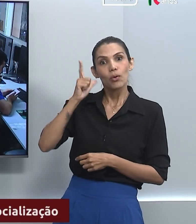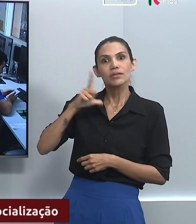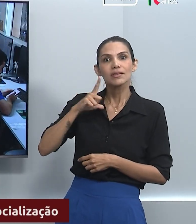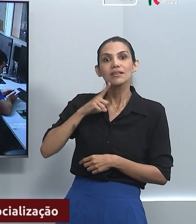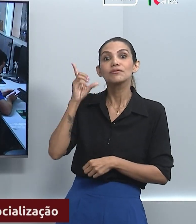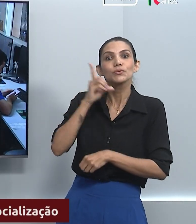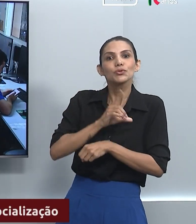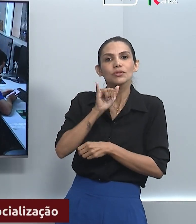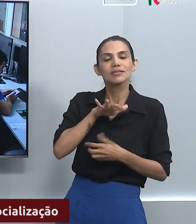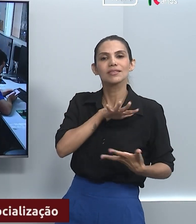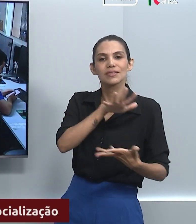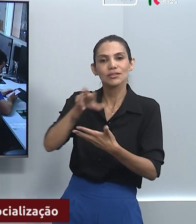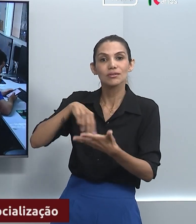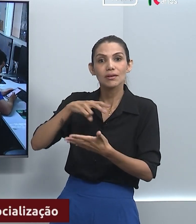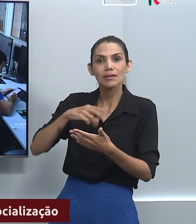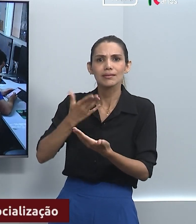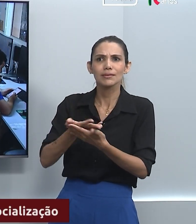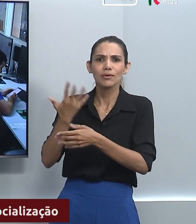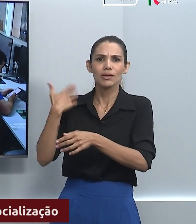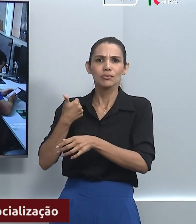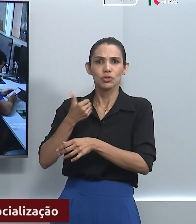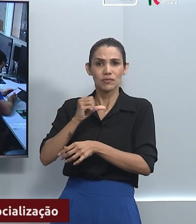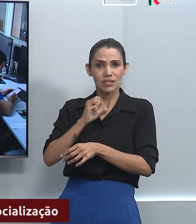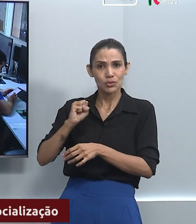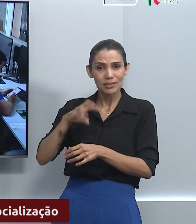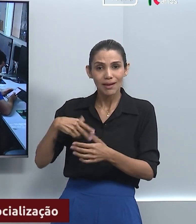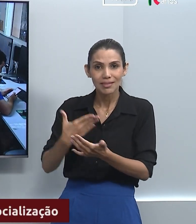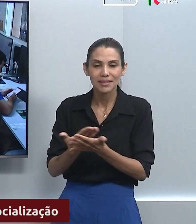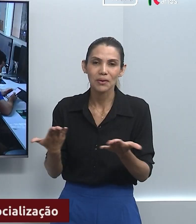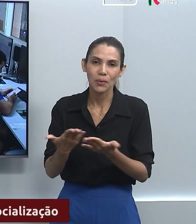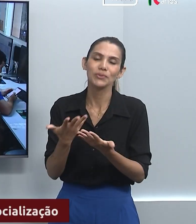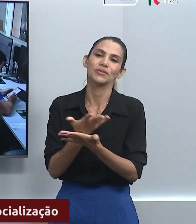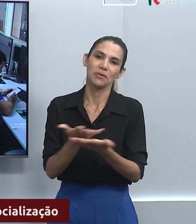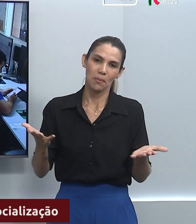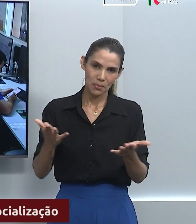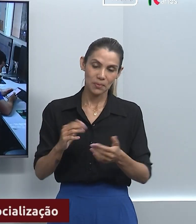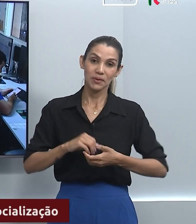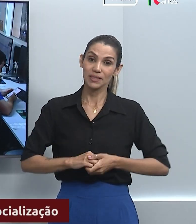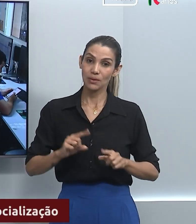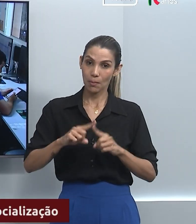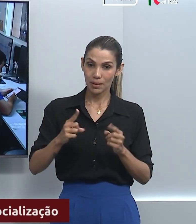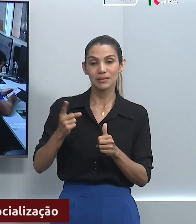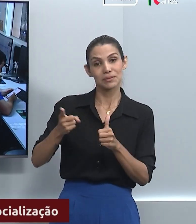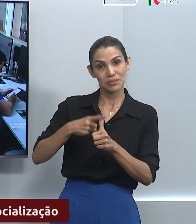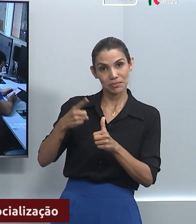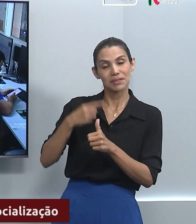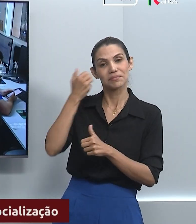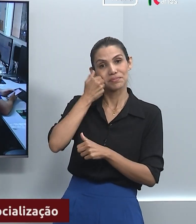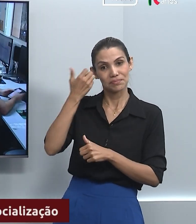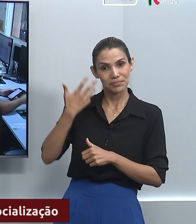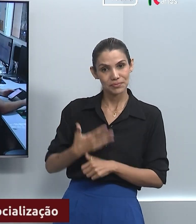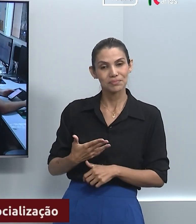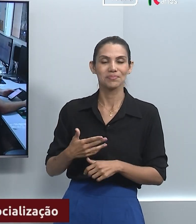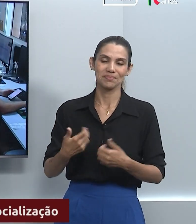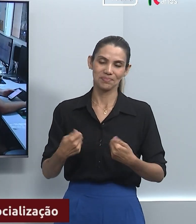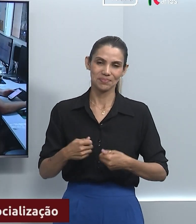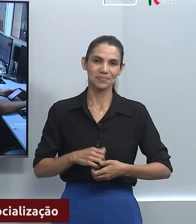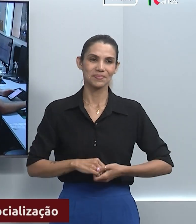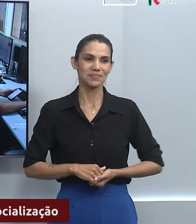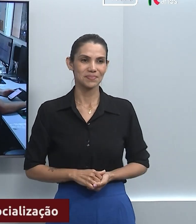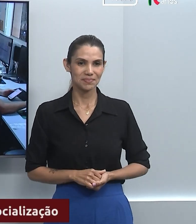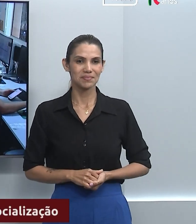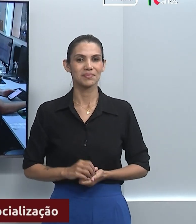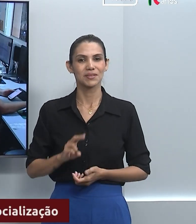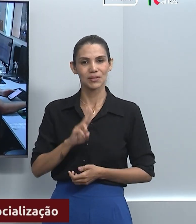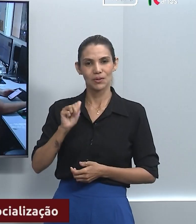é celebrada desde 1982 e foi instituída pela Unesco. Mas antes de continuar a te contar sobre esse dia, eu vou me apresentar. Eu me